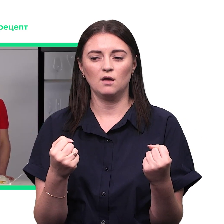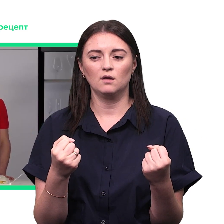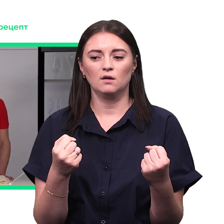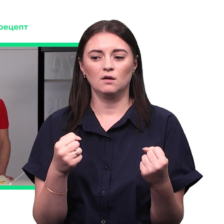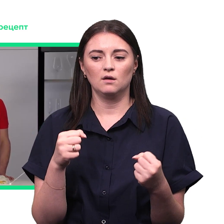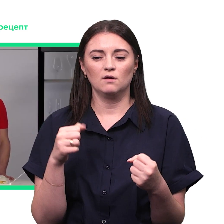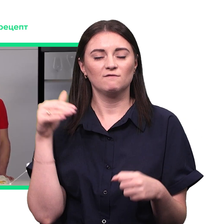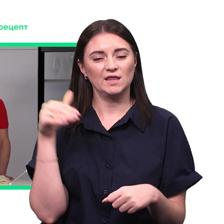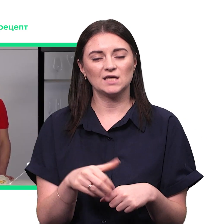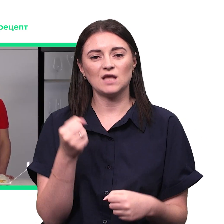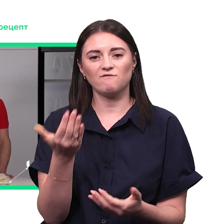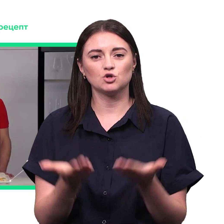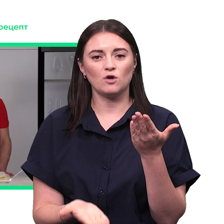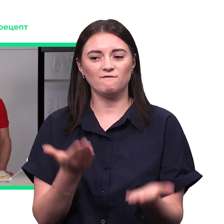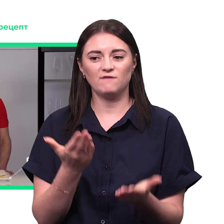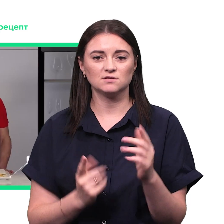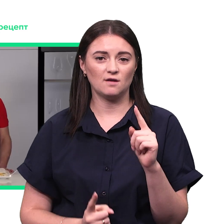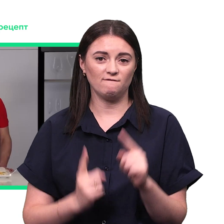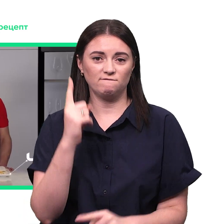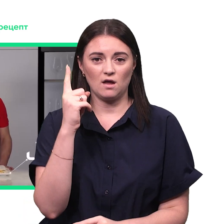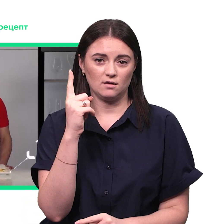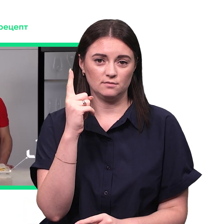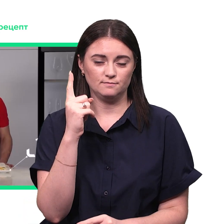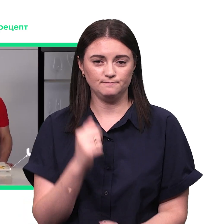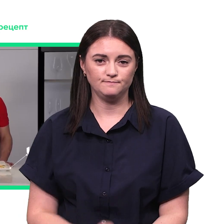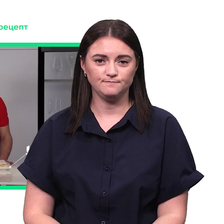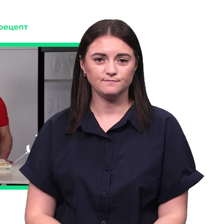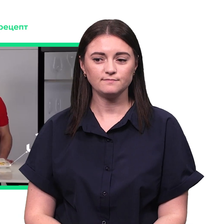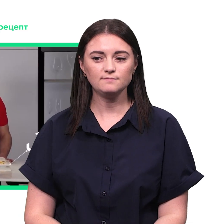вниз, а ваш вес пойдет вверх.